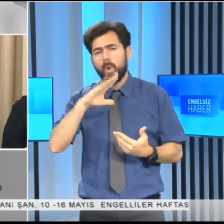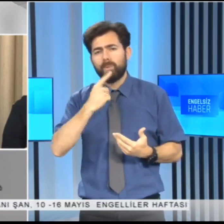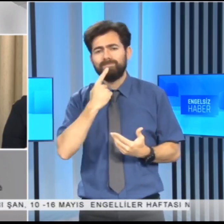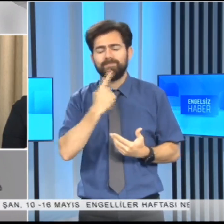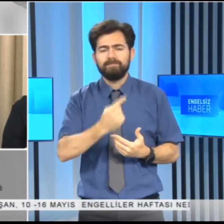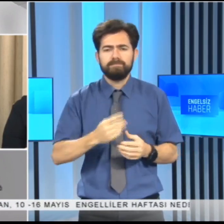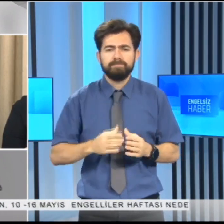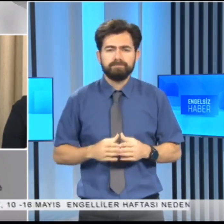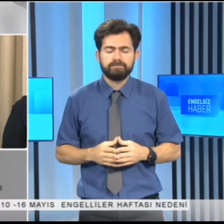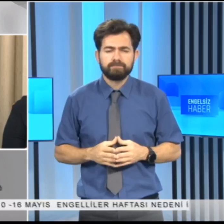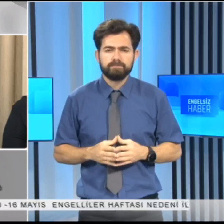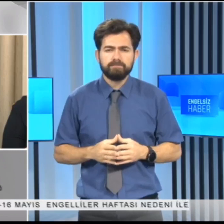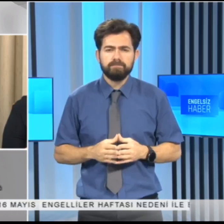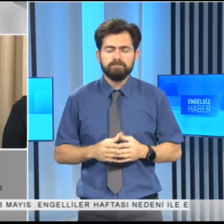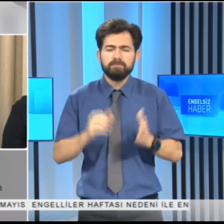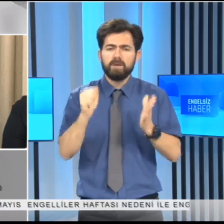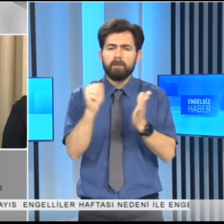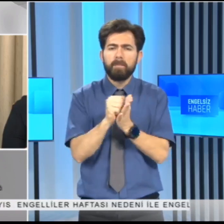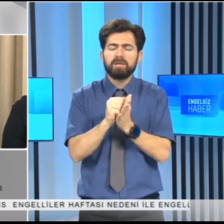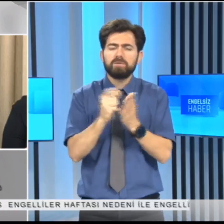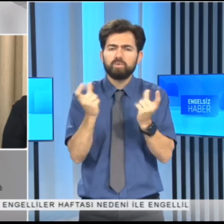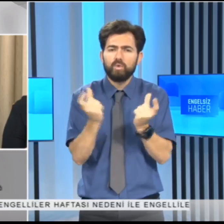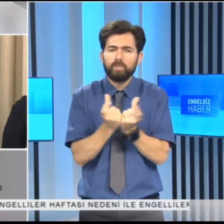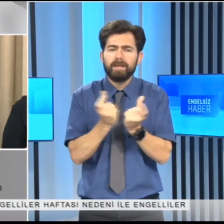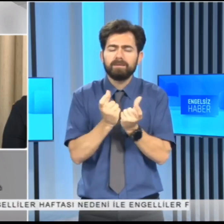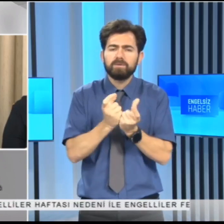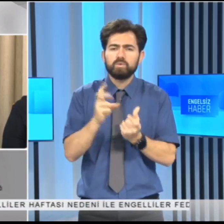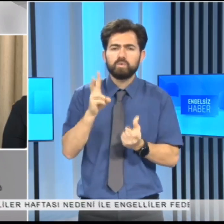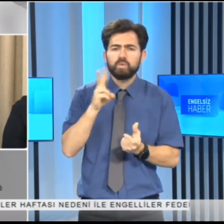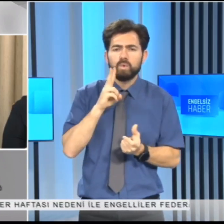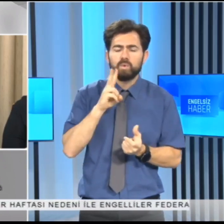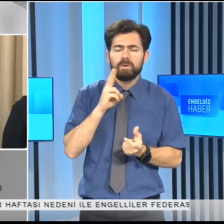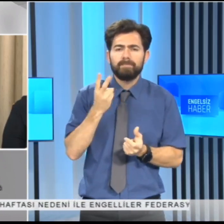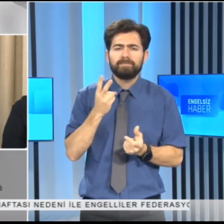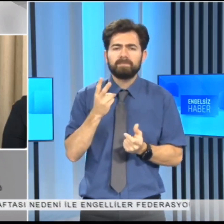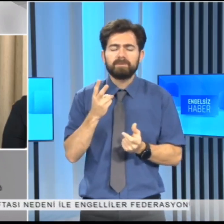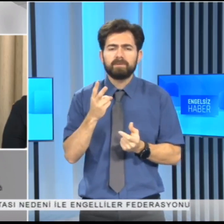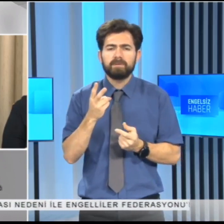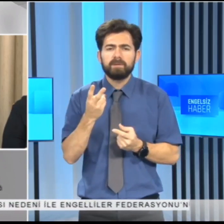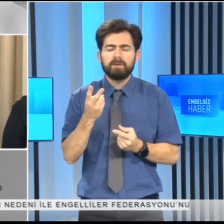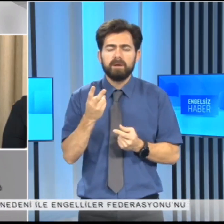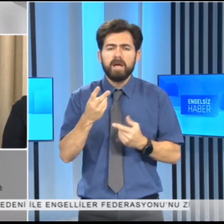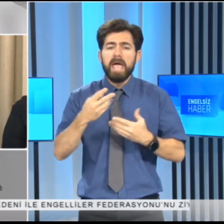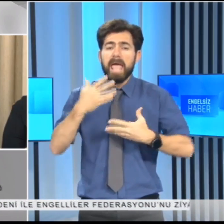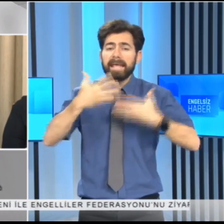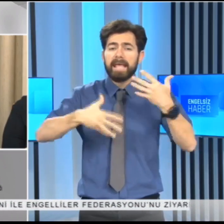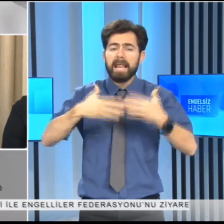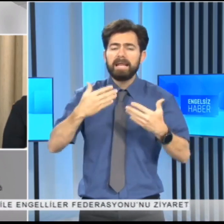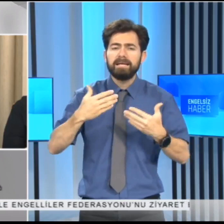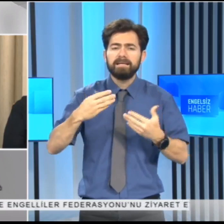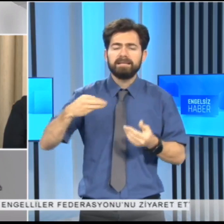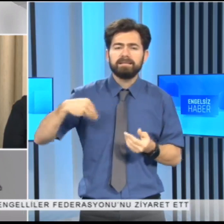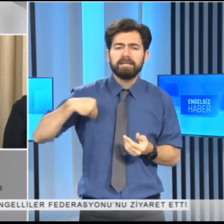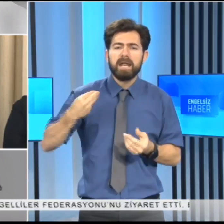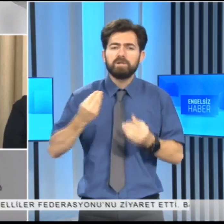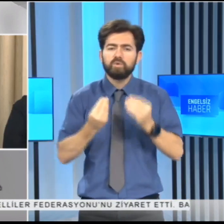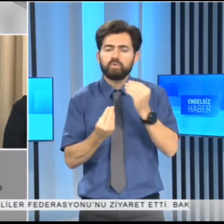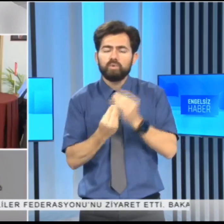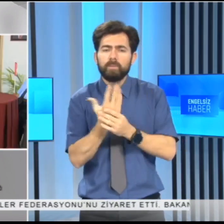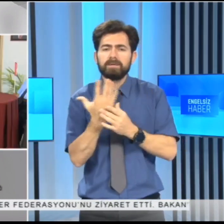belirtti. Basın toplantısının sonunda aralarında engelli dairesinin